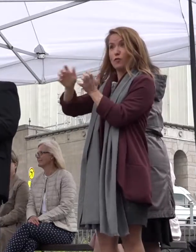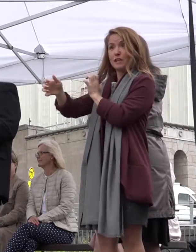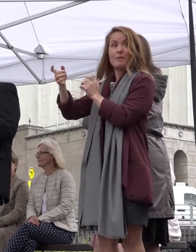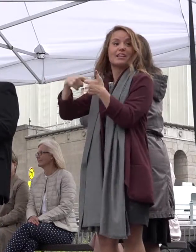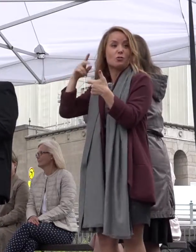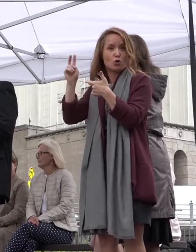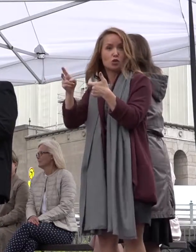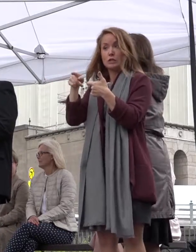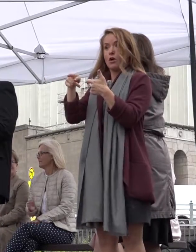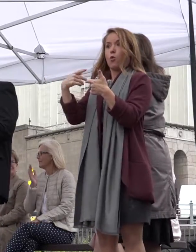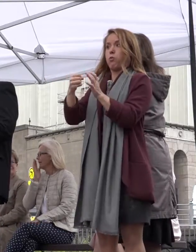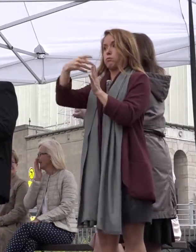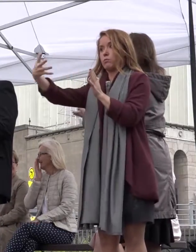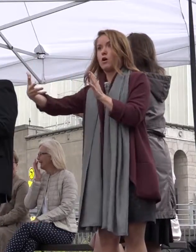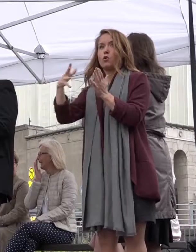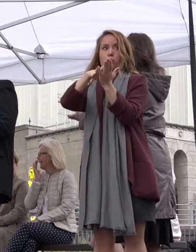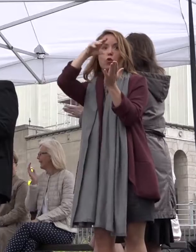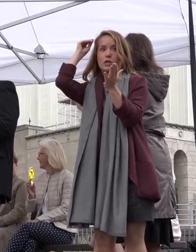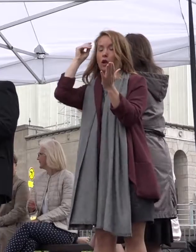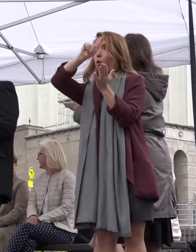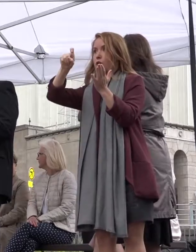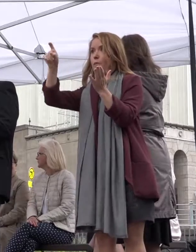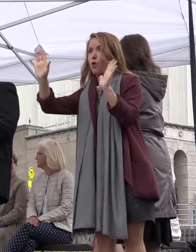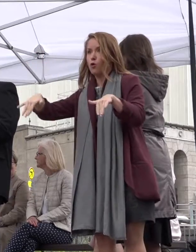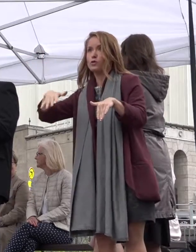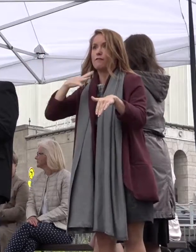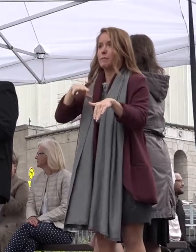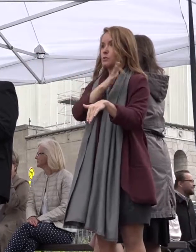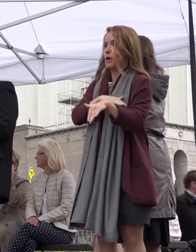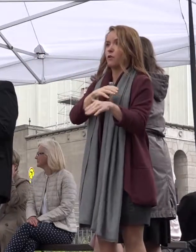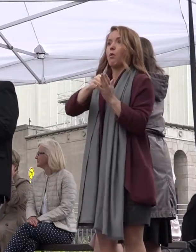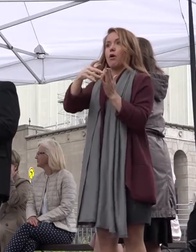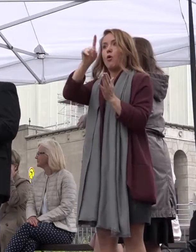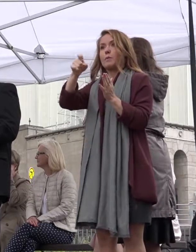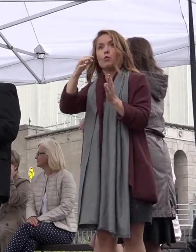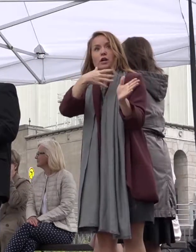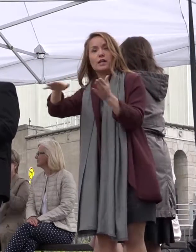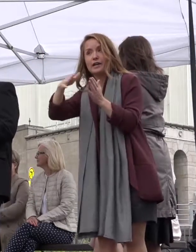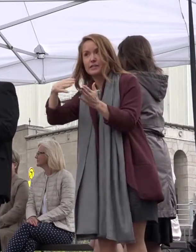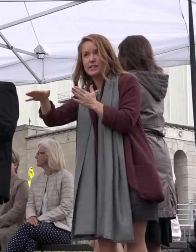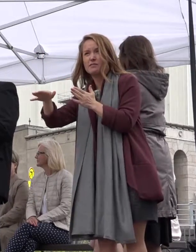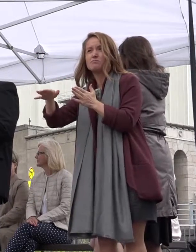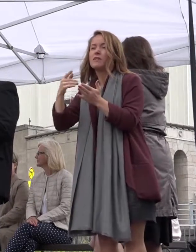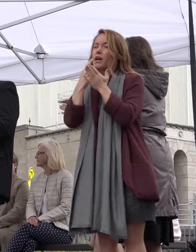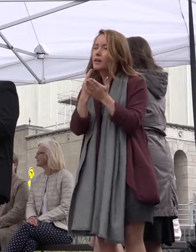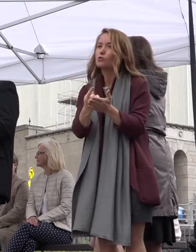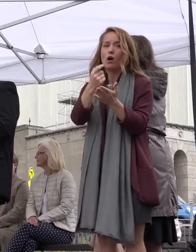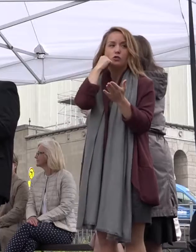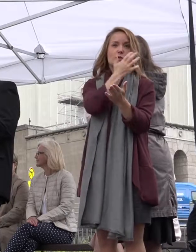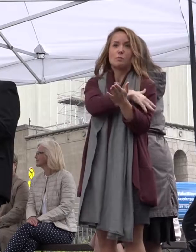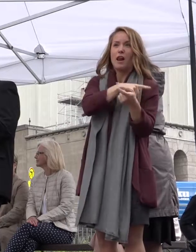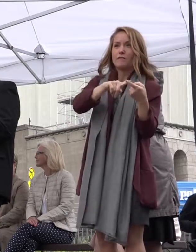mikä on aiheuttanut suuria tulkintaongelmia ja ongelmia vammaispalveluiden järjestämisen kohdalla. Näin on erityisesti asumispalveluissa